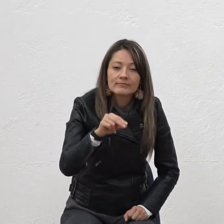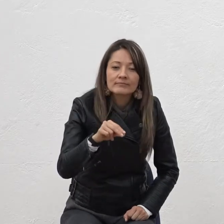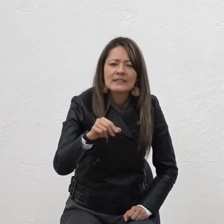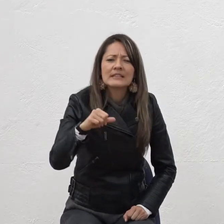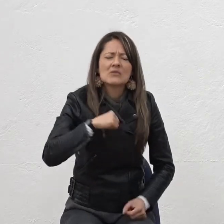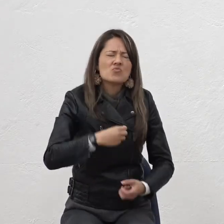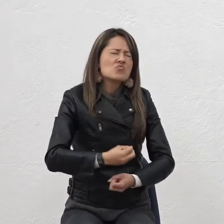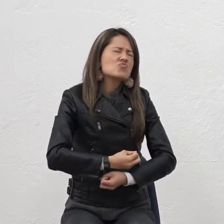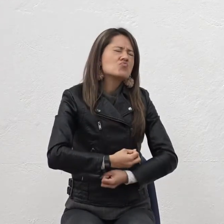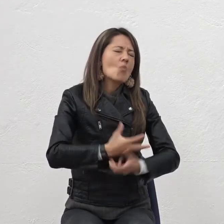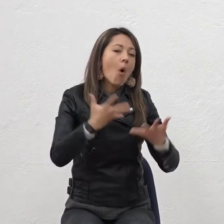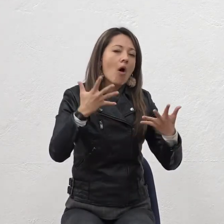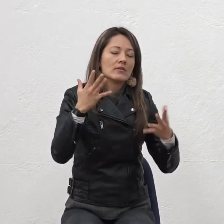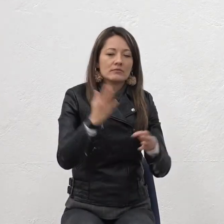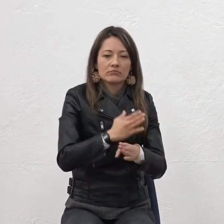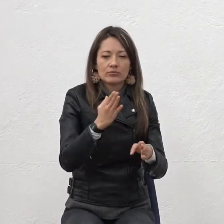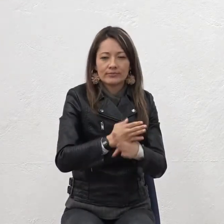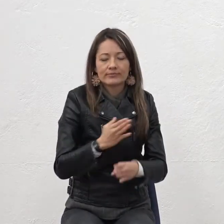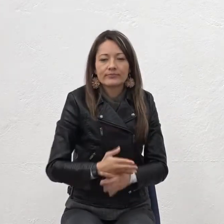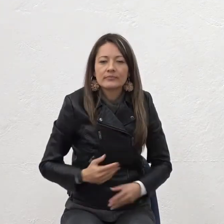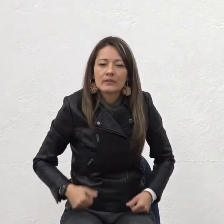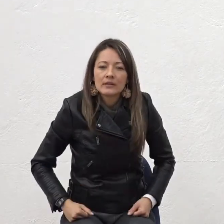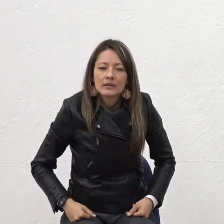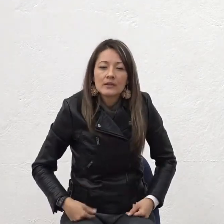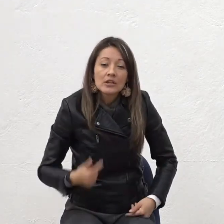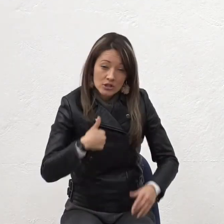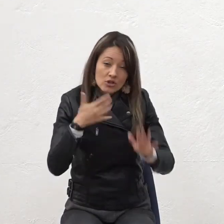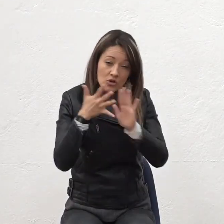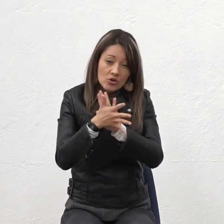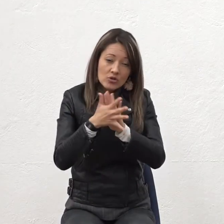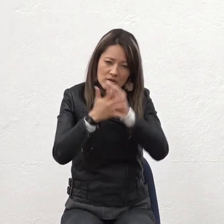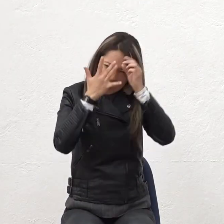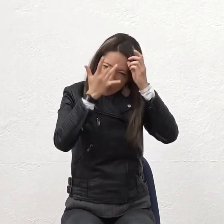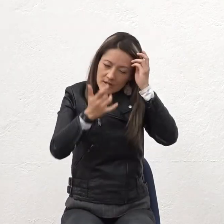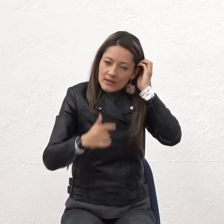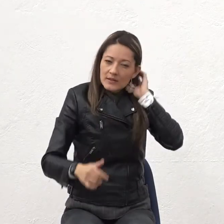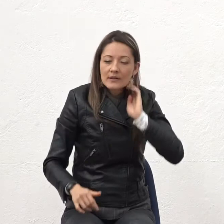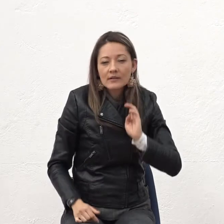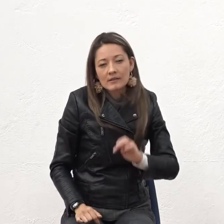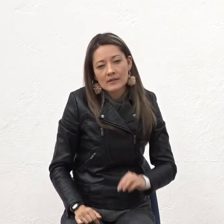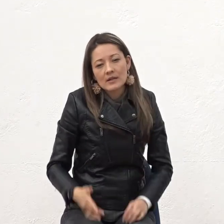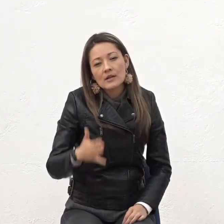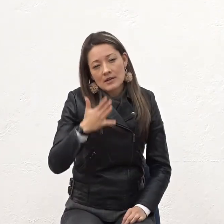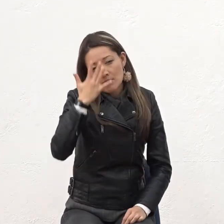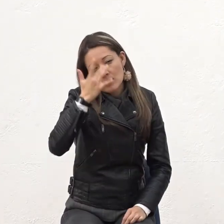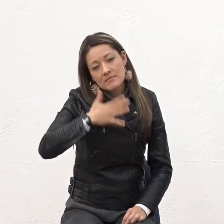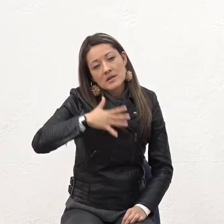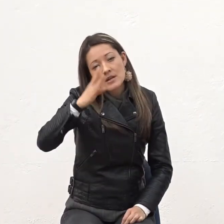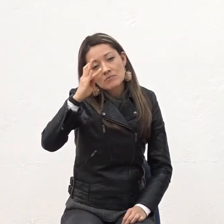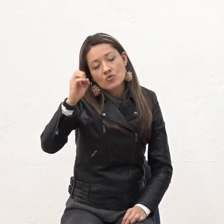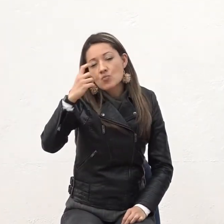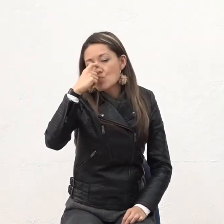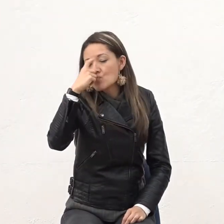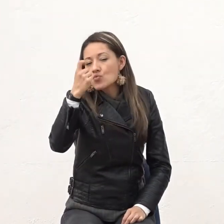Teníamos muchos problemas. Y yo le voy a contar por qué. Porque mi esposo era